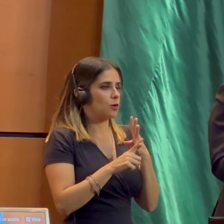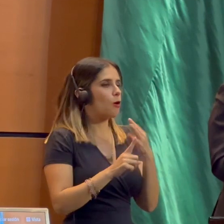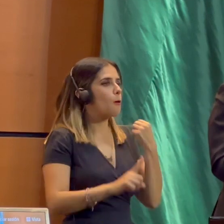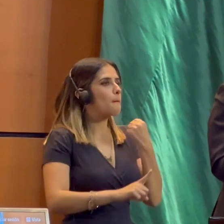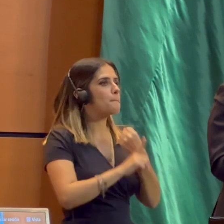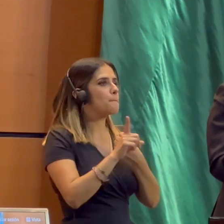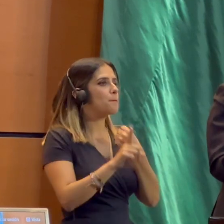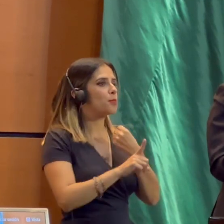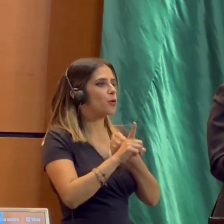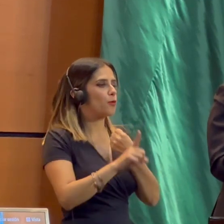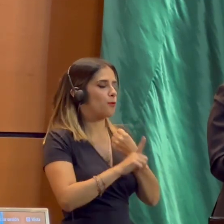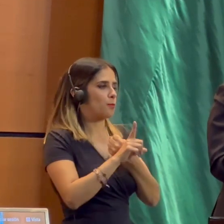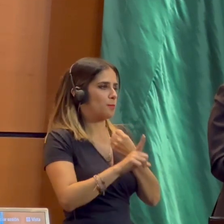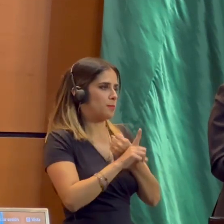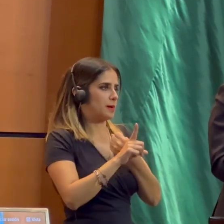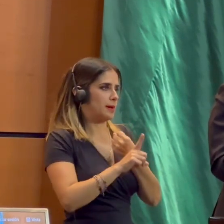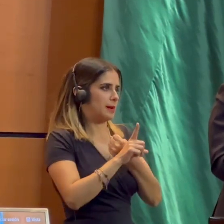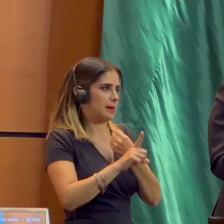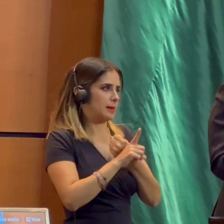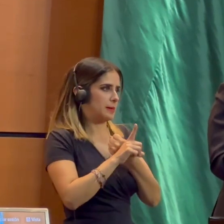UFO の話をすることで